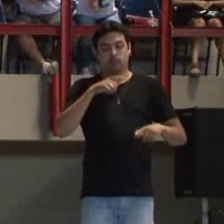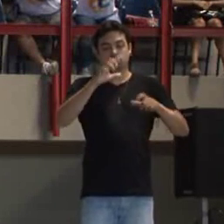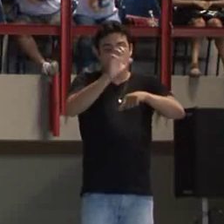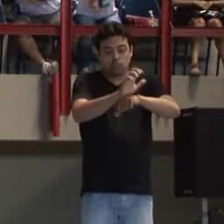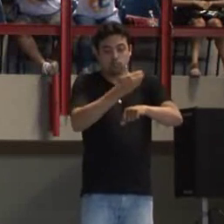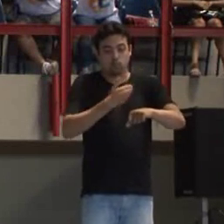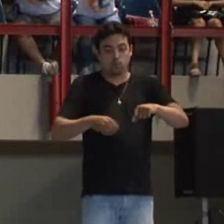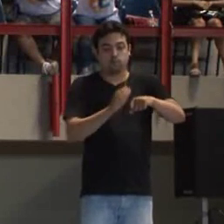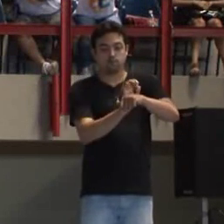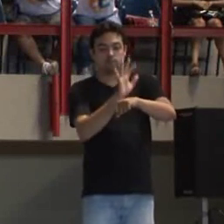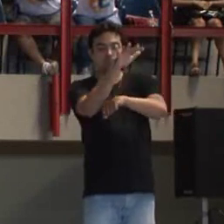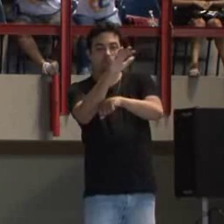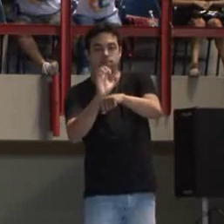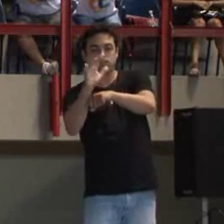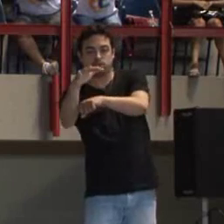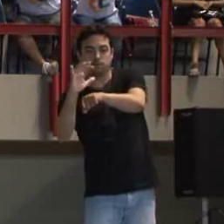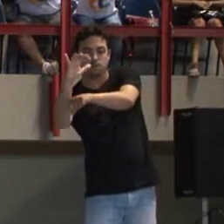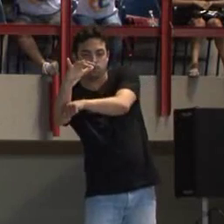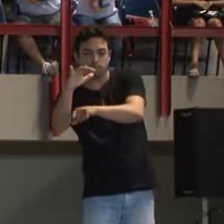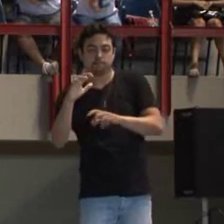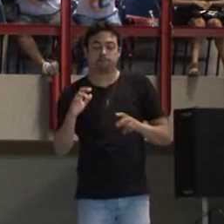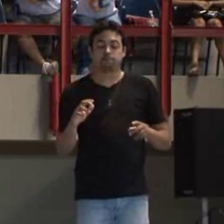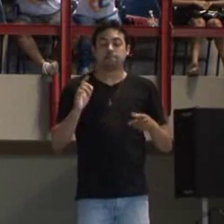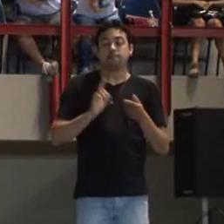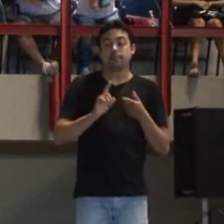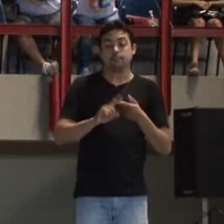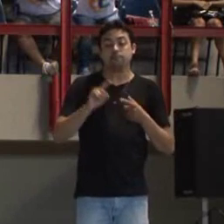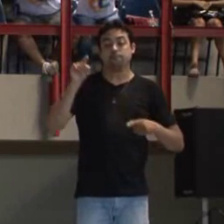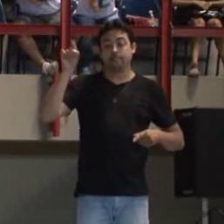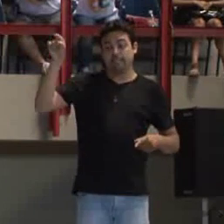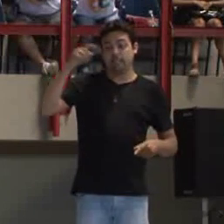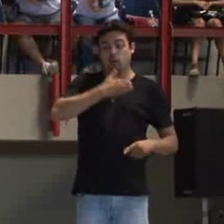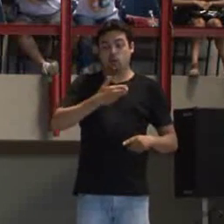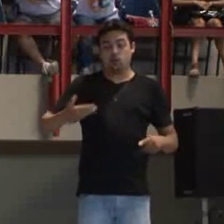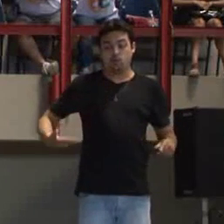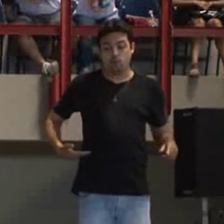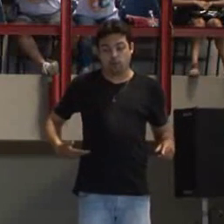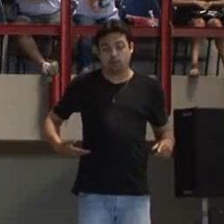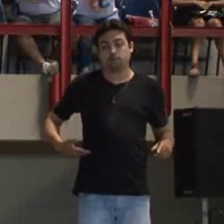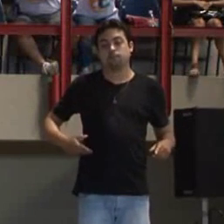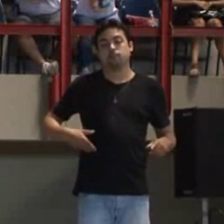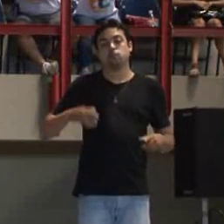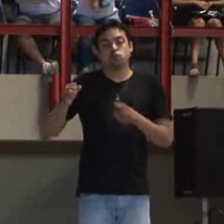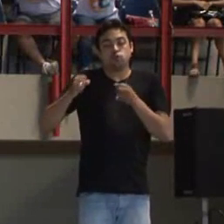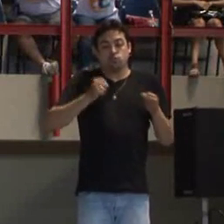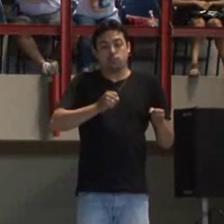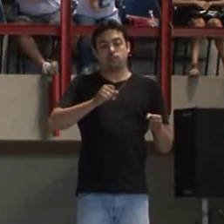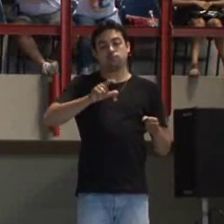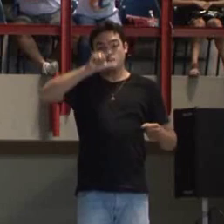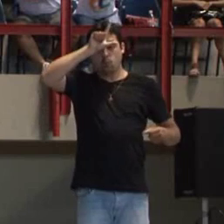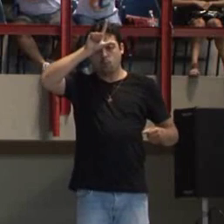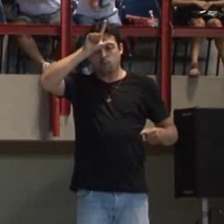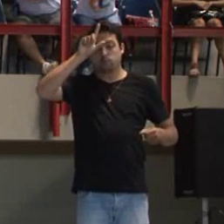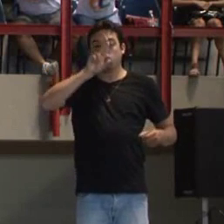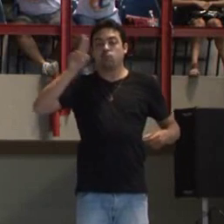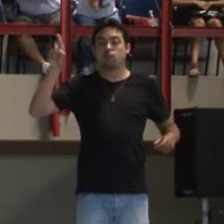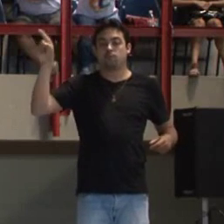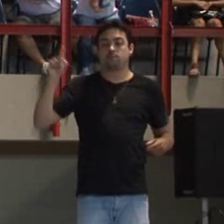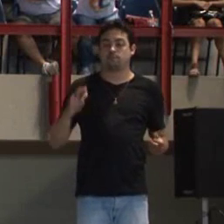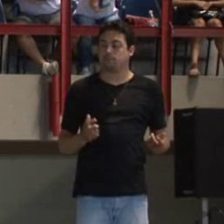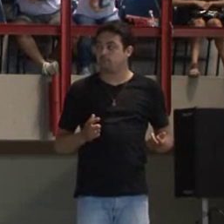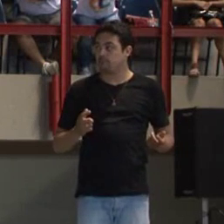irrigação. Só tem mais uma coisa, o governante é aquele chefe da tribo. No Egito, sabe como é o nome